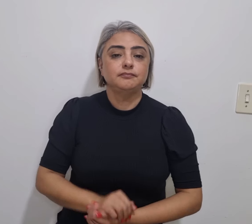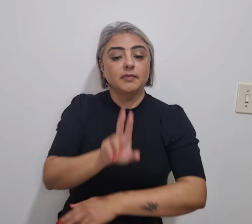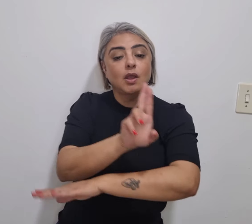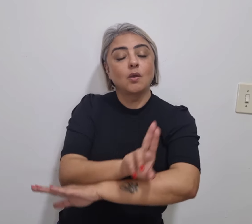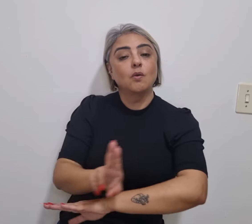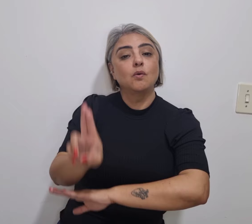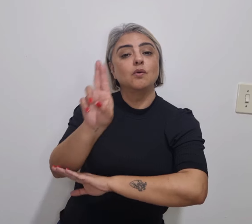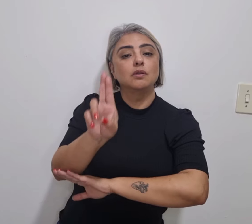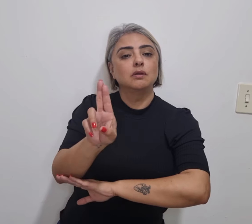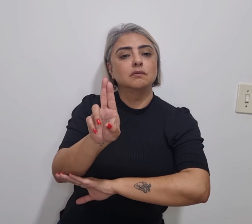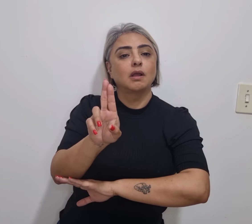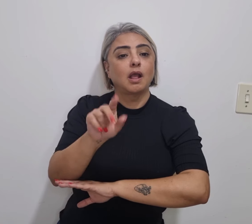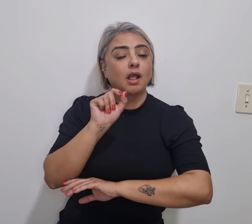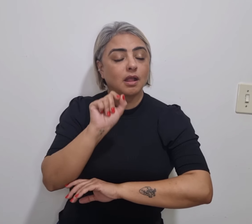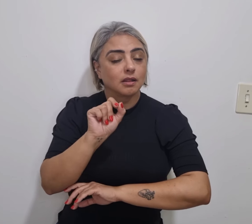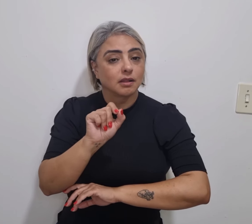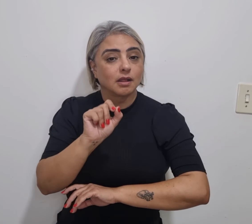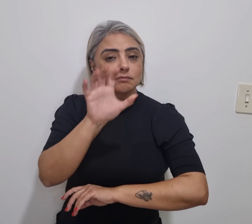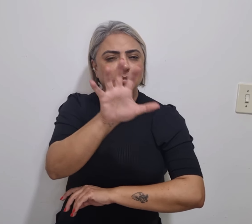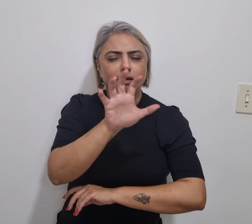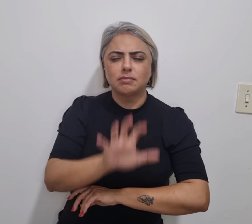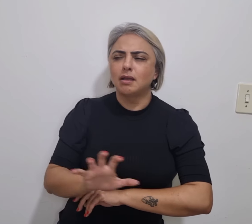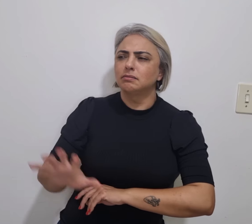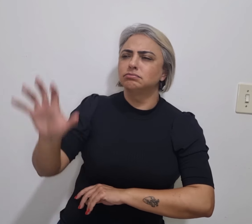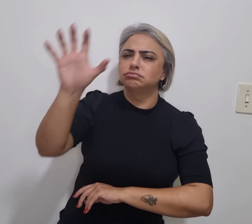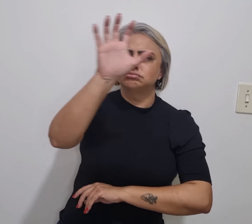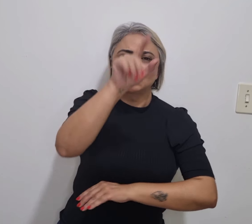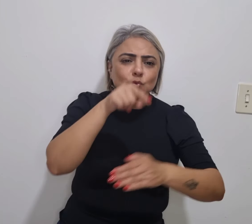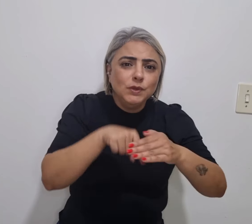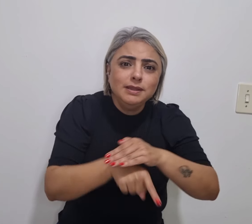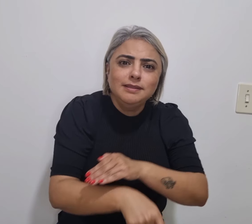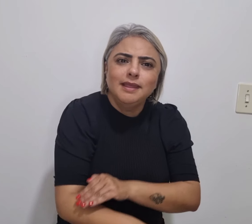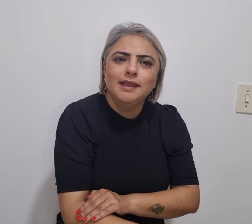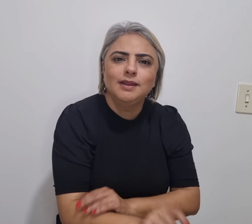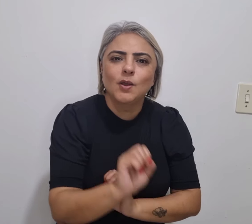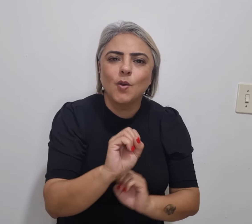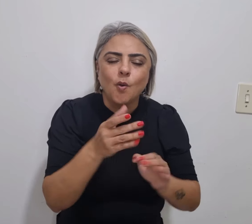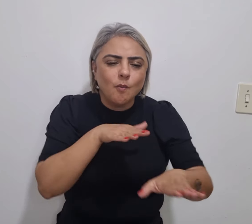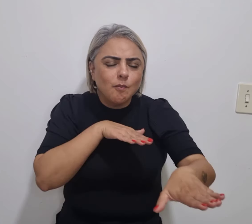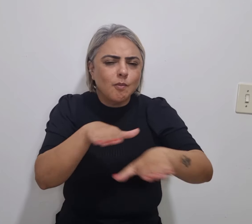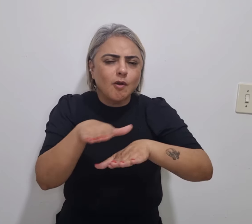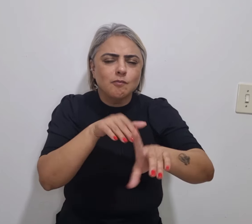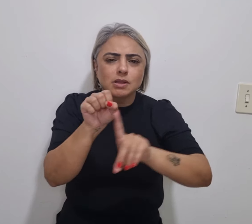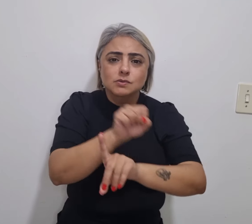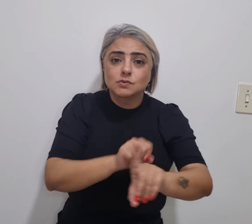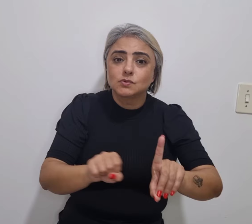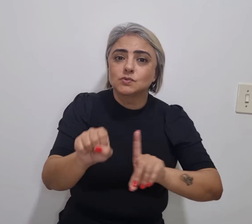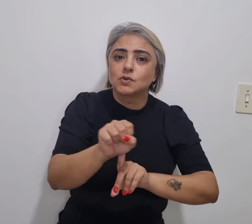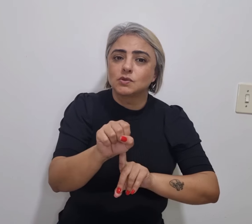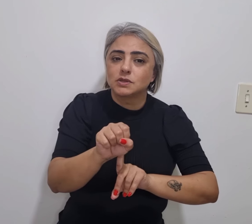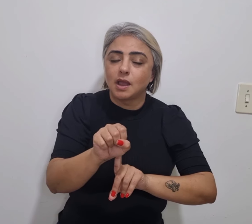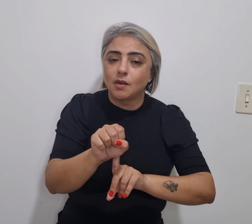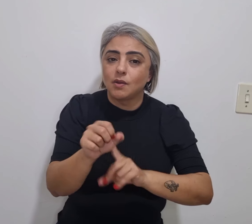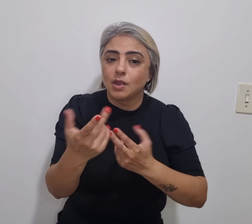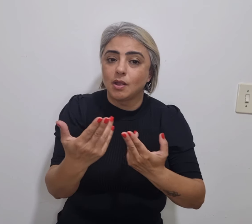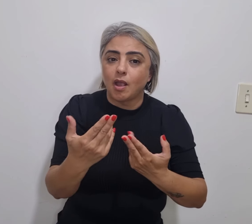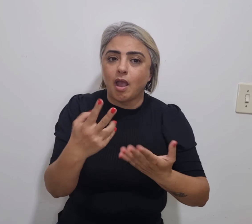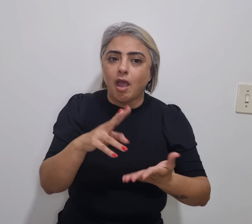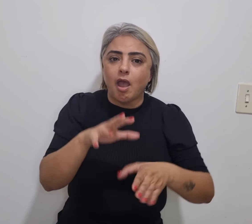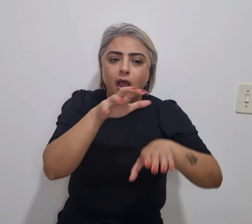Universidades demandadas por regiões do interior ou movimentos sociais como a Fronteira Sul,